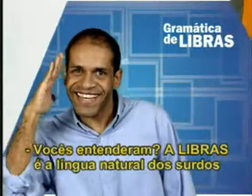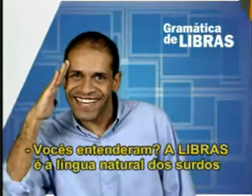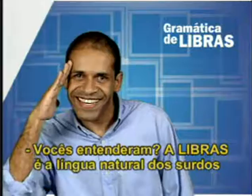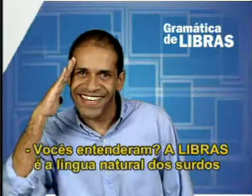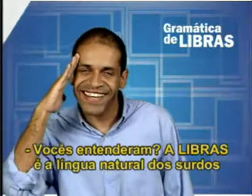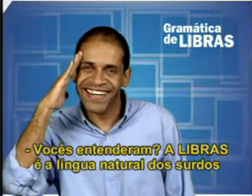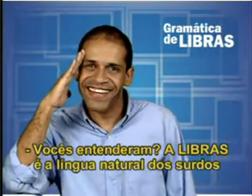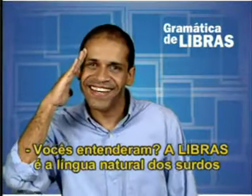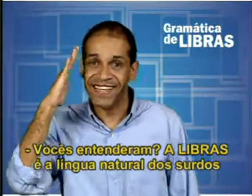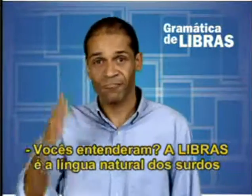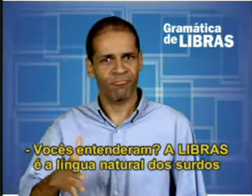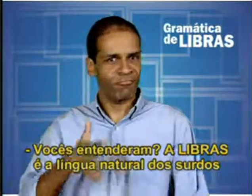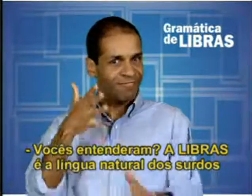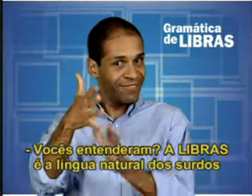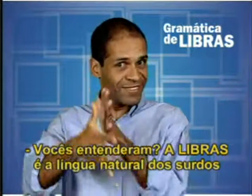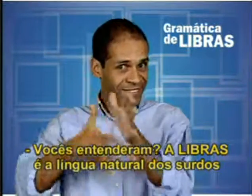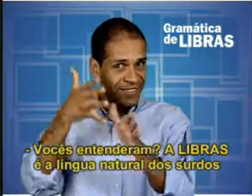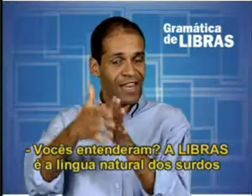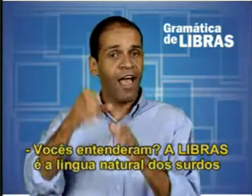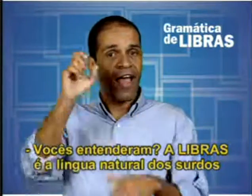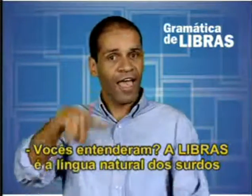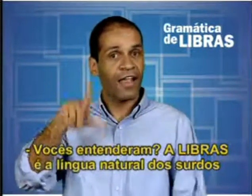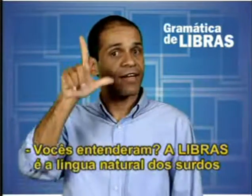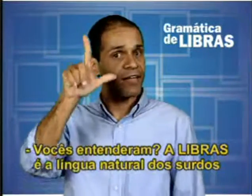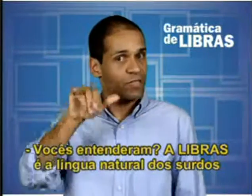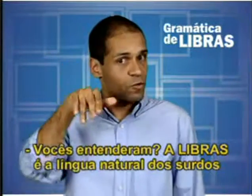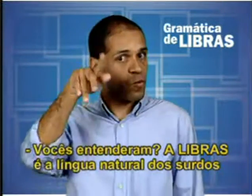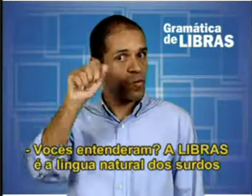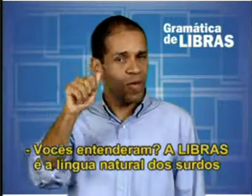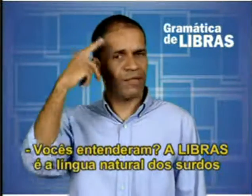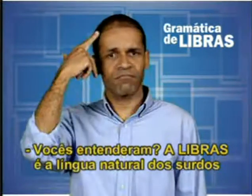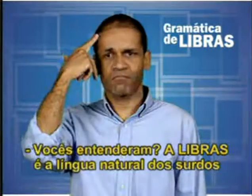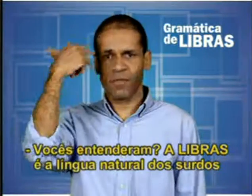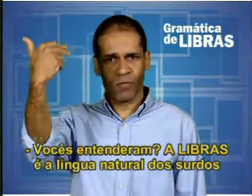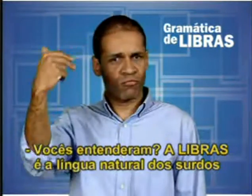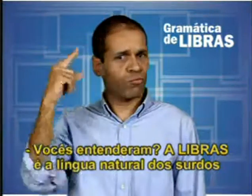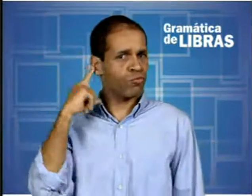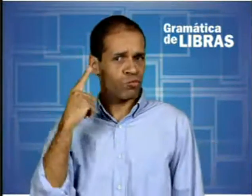Vocês entenderam? A Libras é a língua natural dos surdos